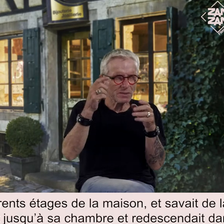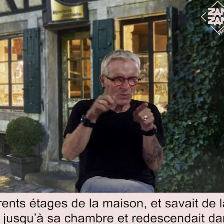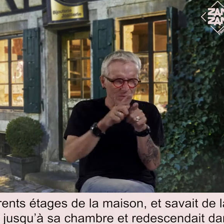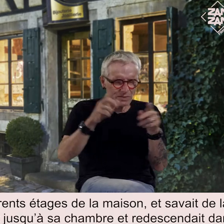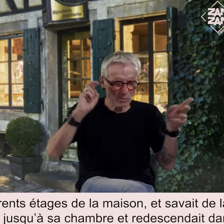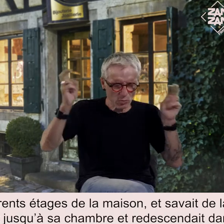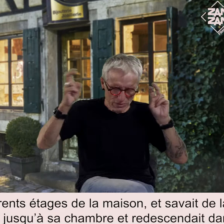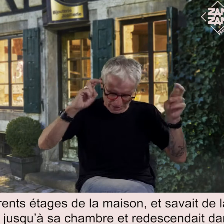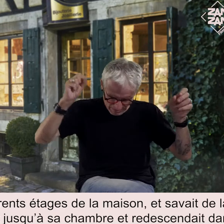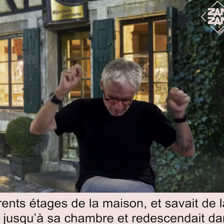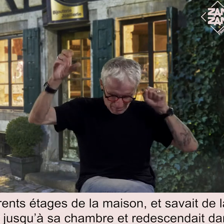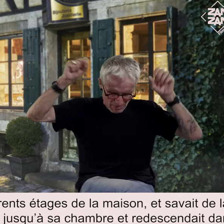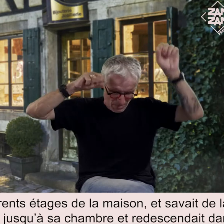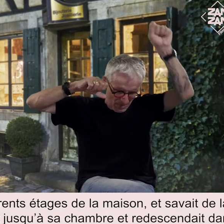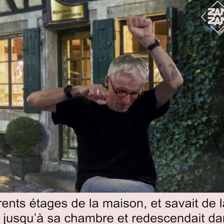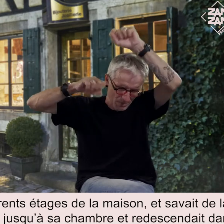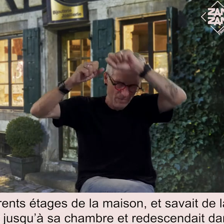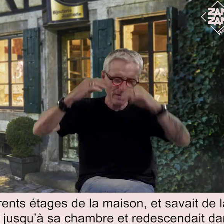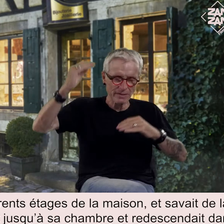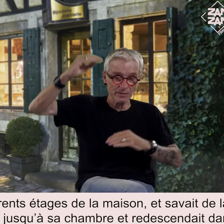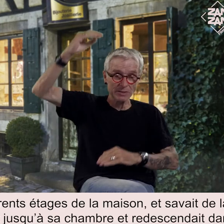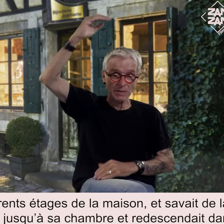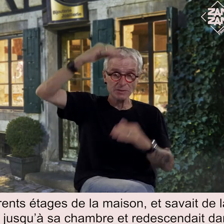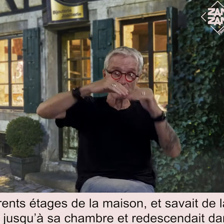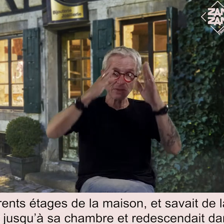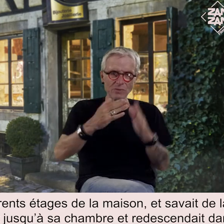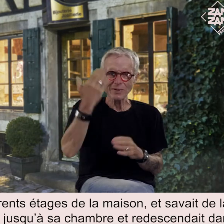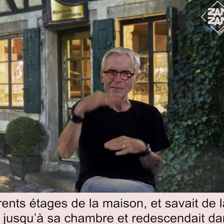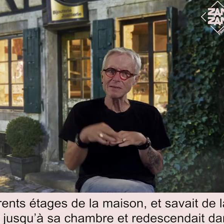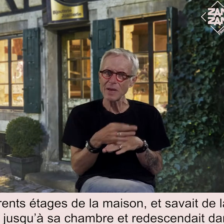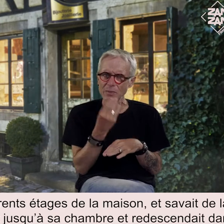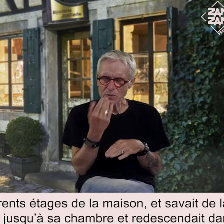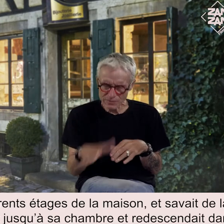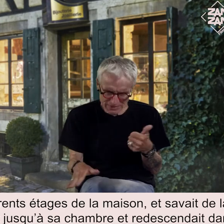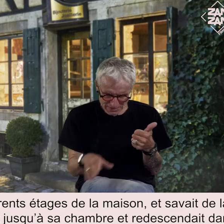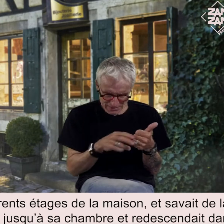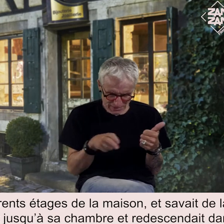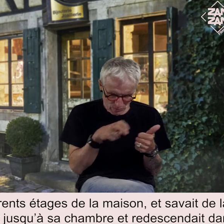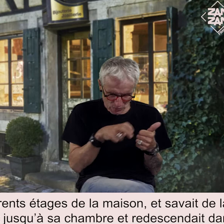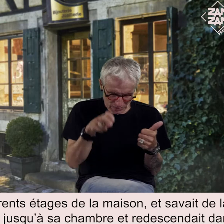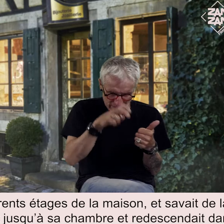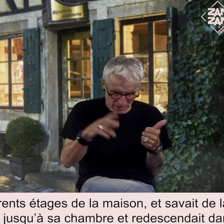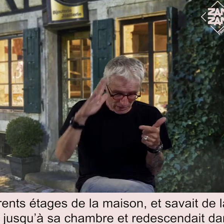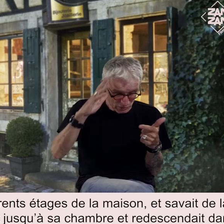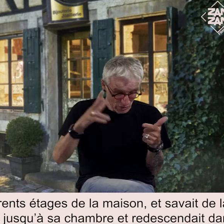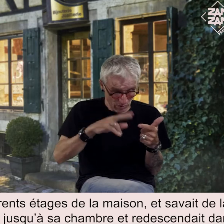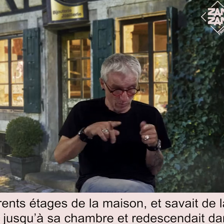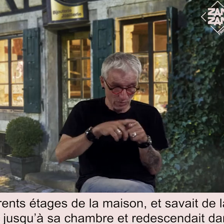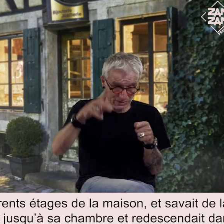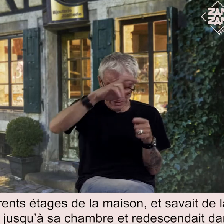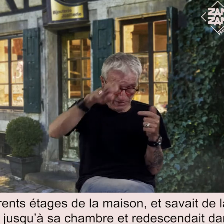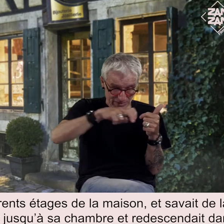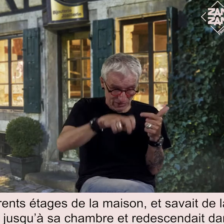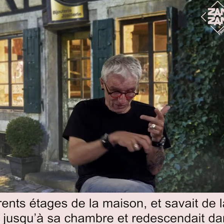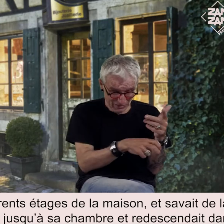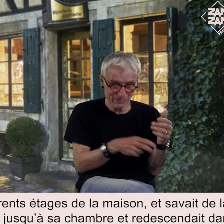bruits à différents étages de la maison et savait de la sorte que son mari avait dîné, qu'il montait jusqu'à sa chambre et redescendait